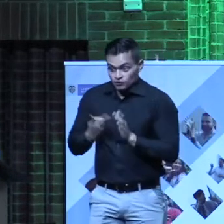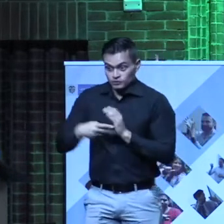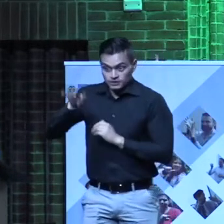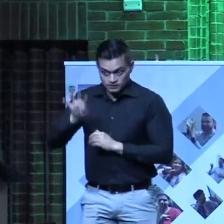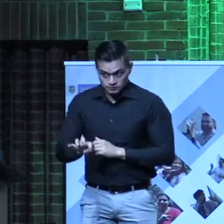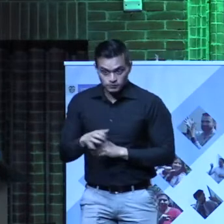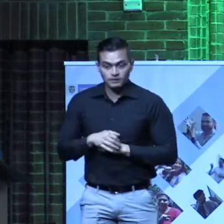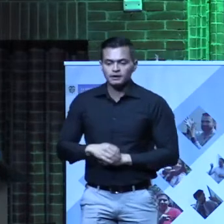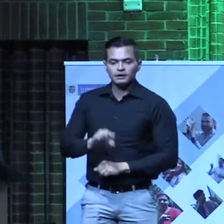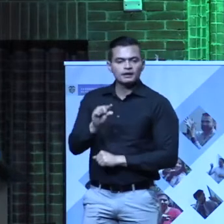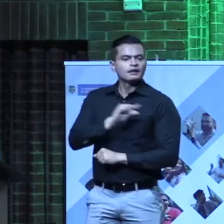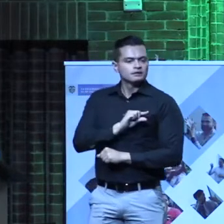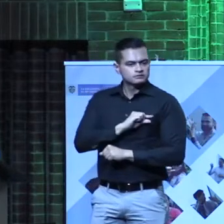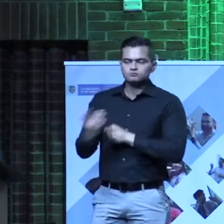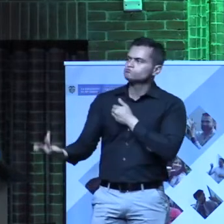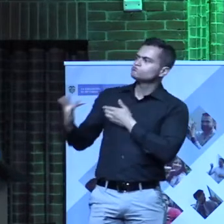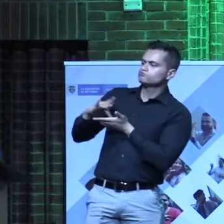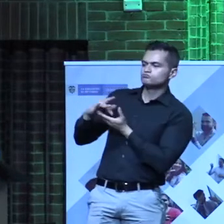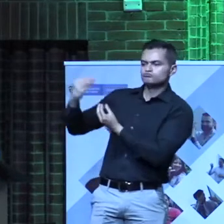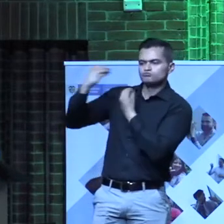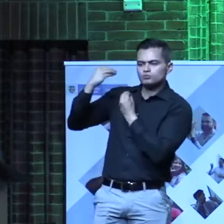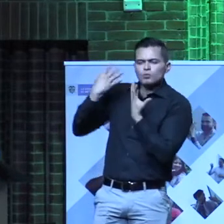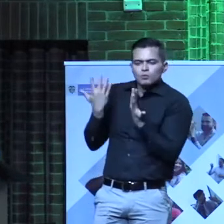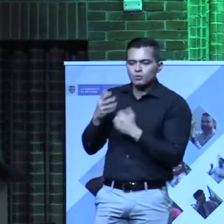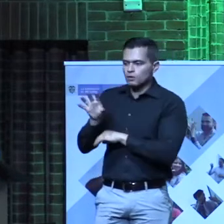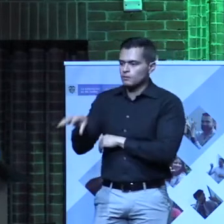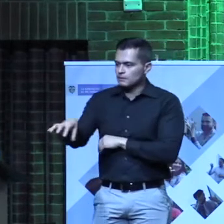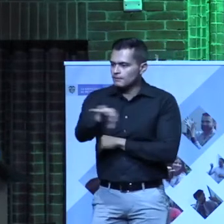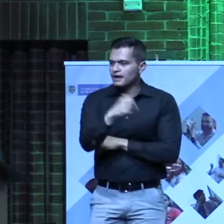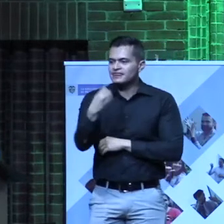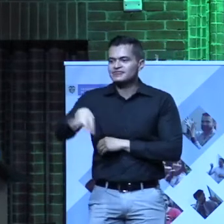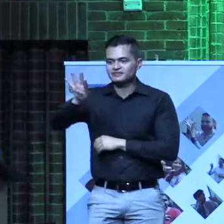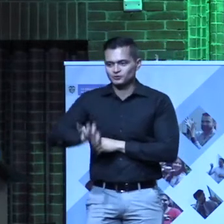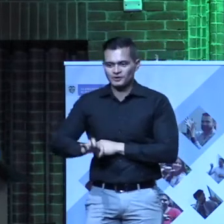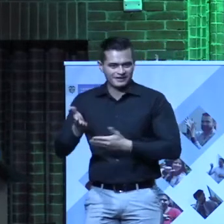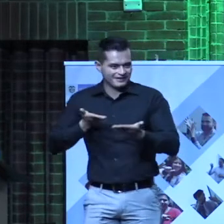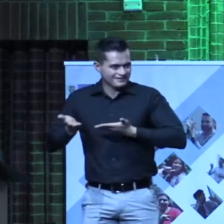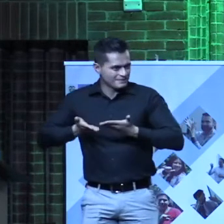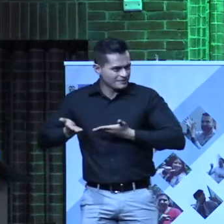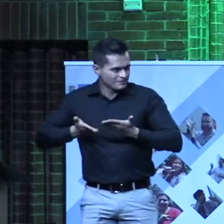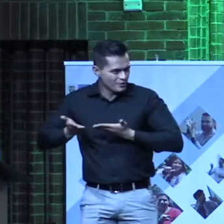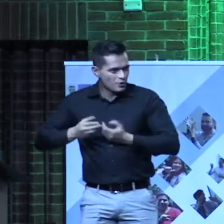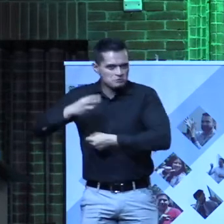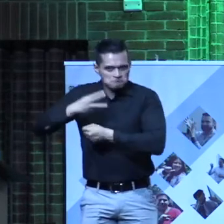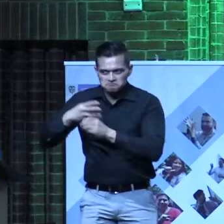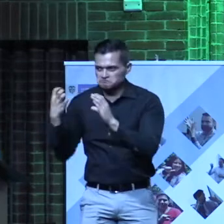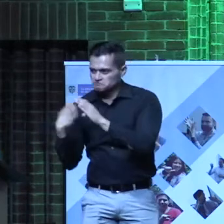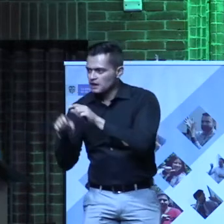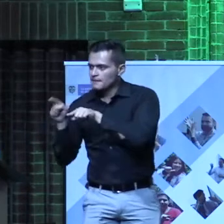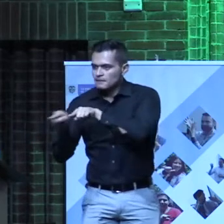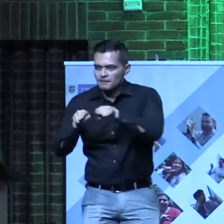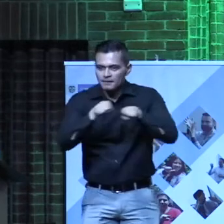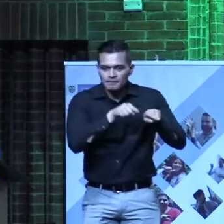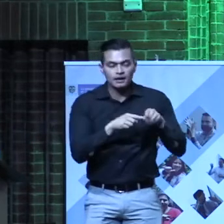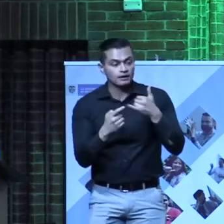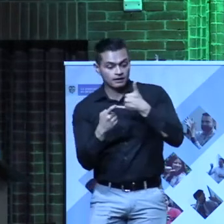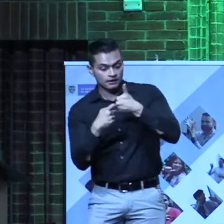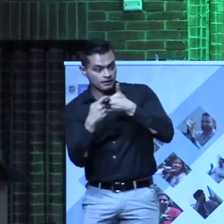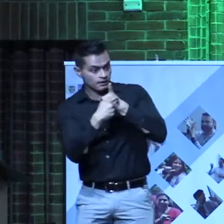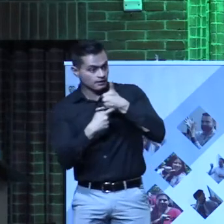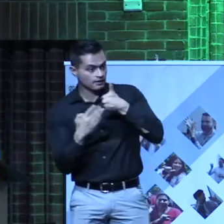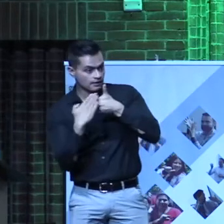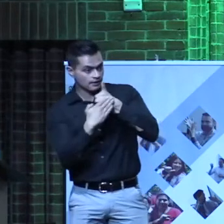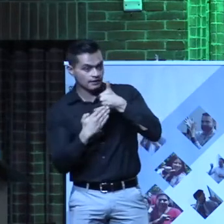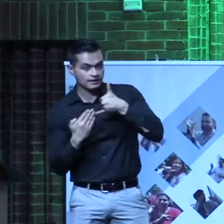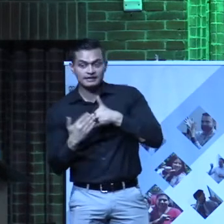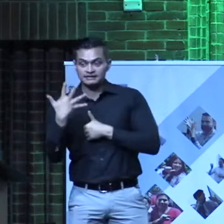acompañó en la capacitación a 19 prestadores del Servicio Público de Empleo en 5 departamentos. Nos acompañaron